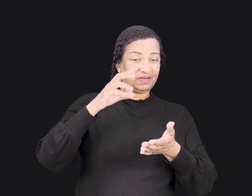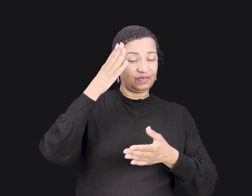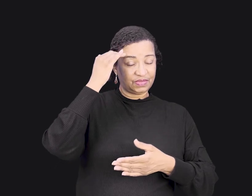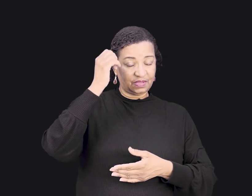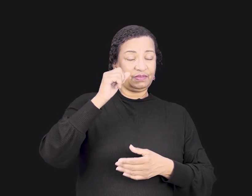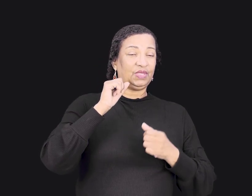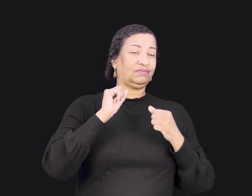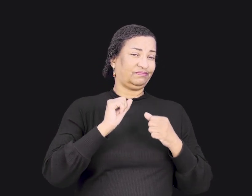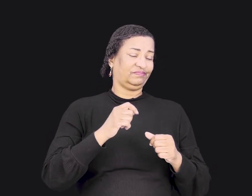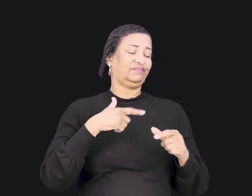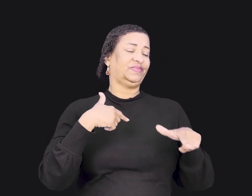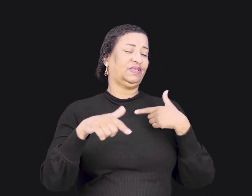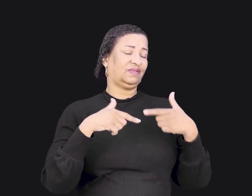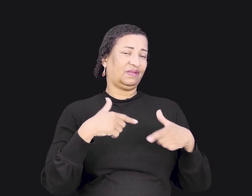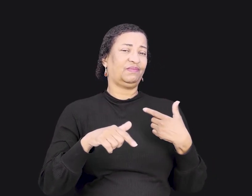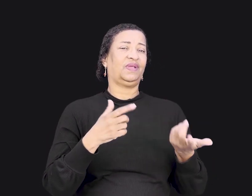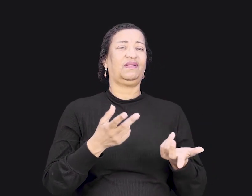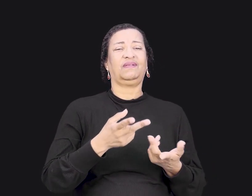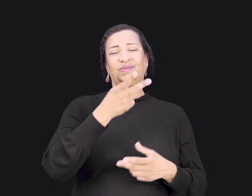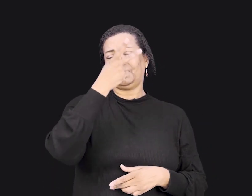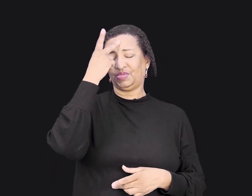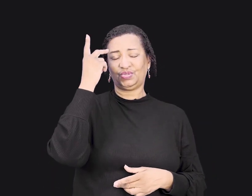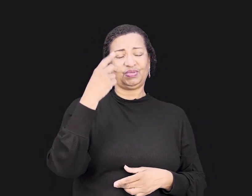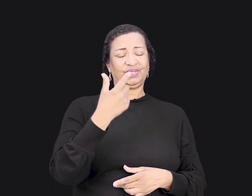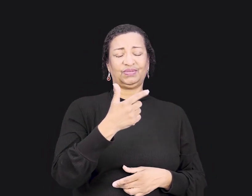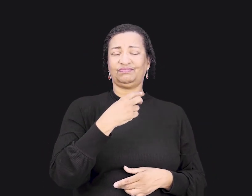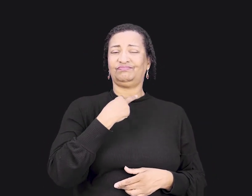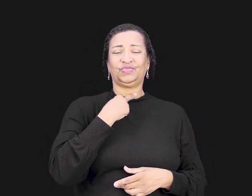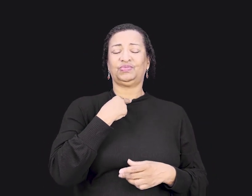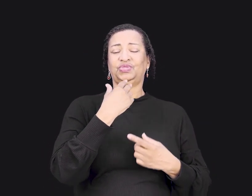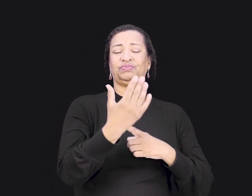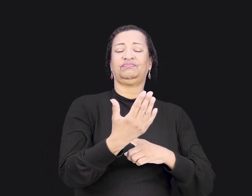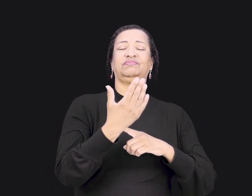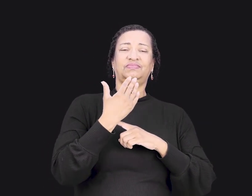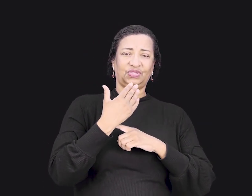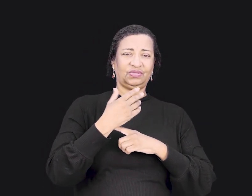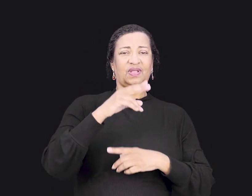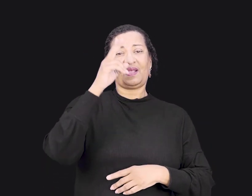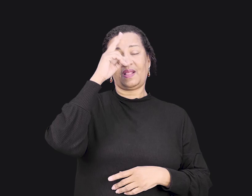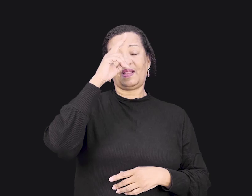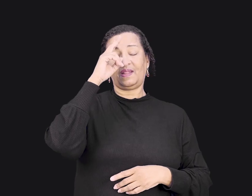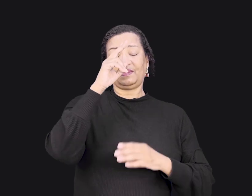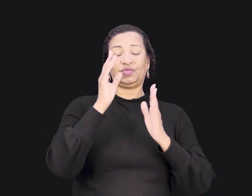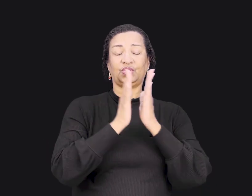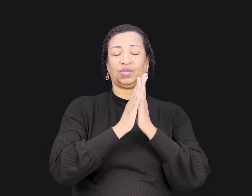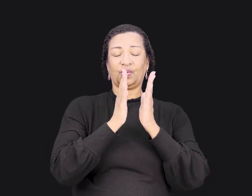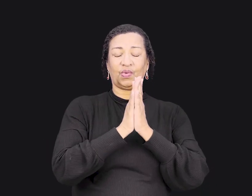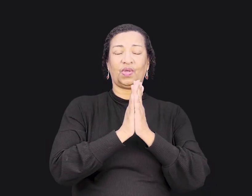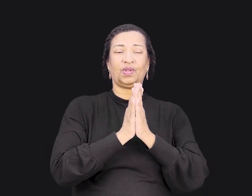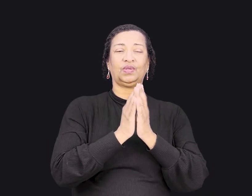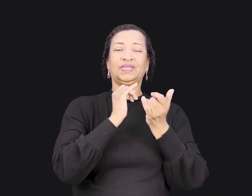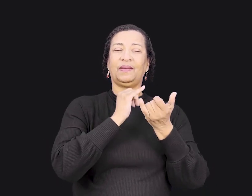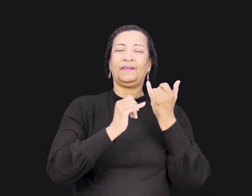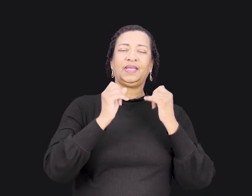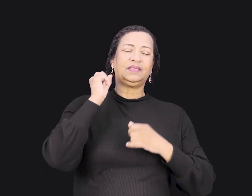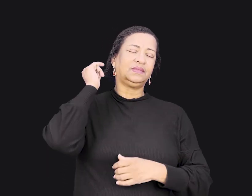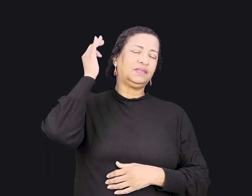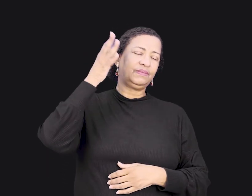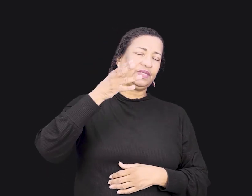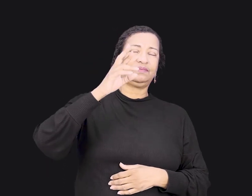tinha muito para me ajudar. Eram crianças com muitos problemas. Lembro-me que fiz a seguinte oração no meio da madrugada: Senhor,